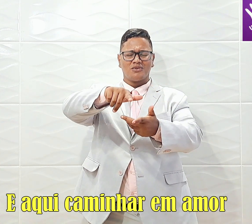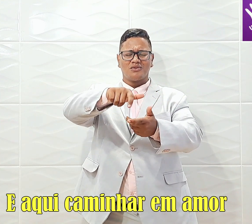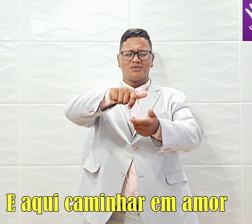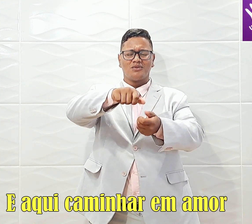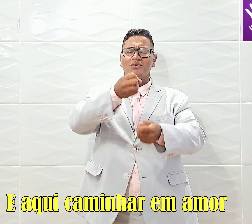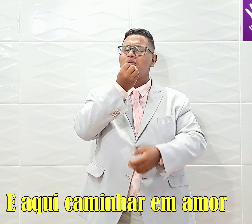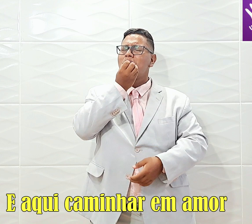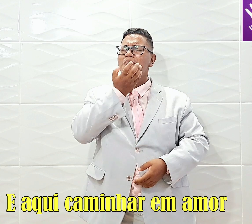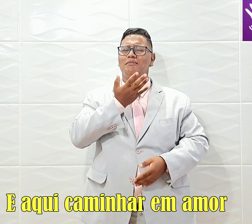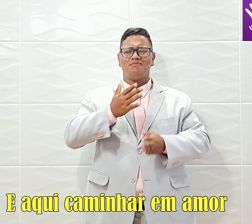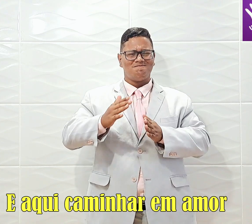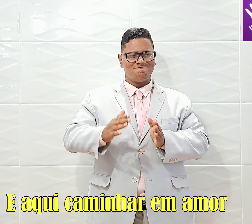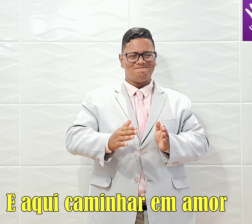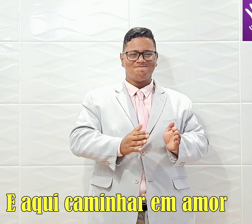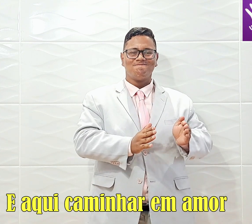em amor.